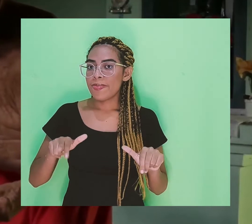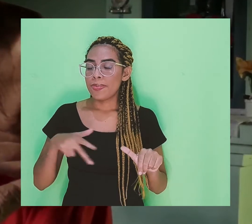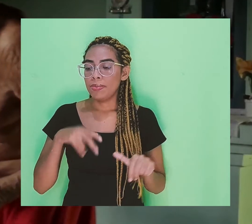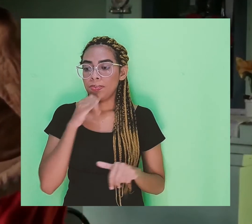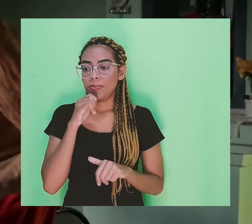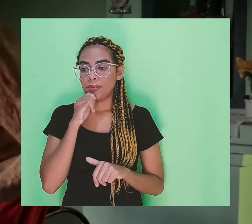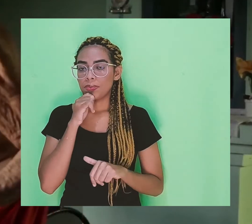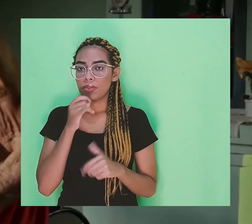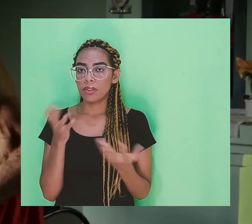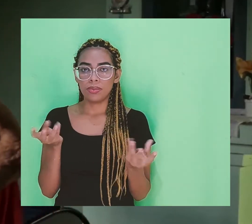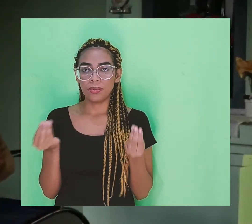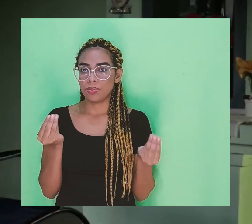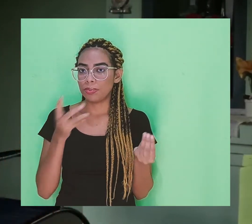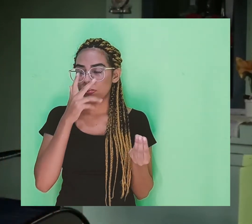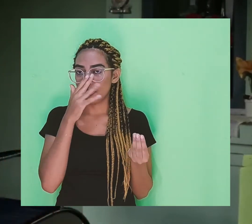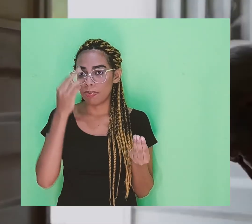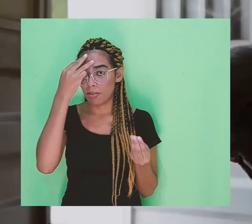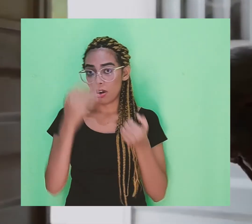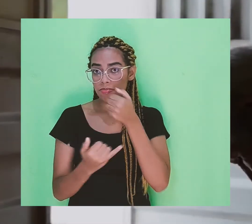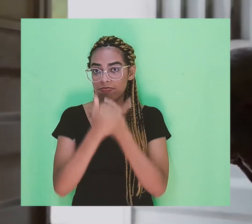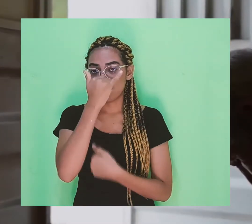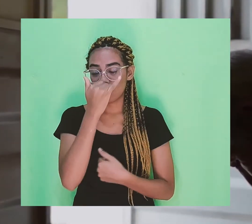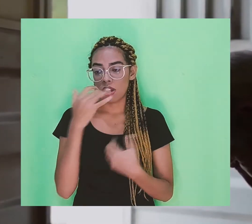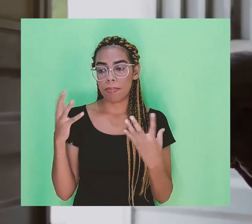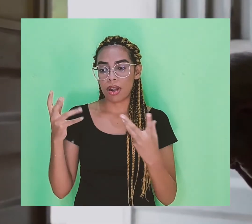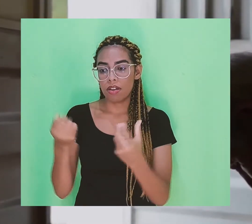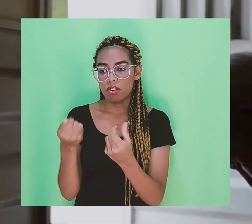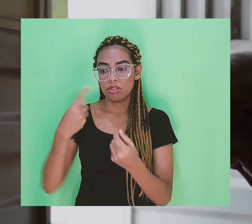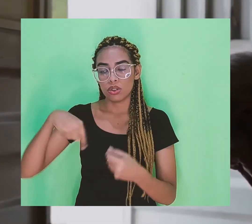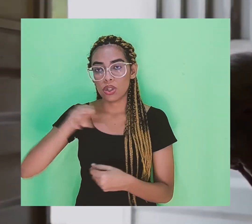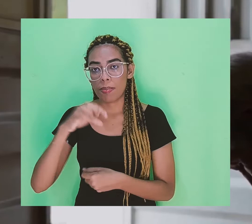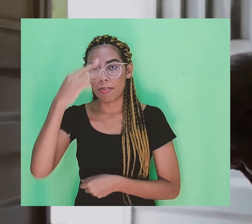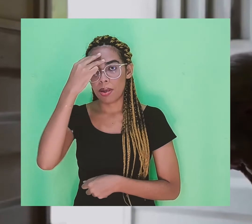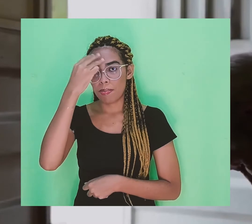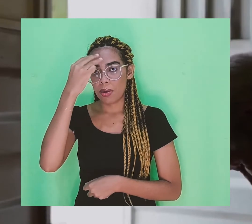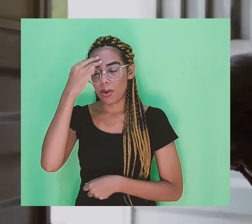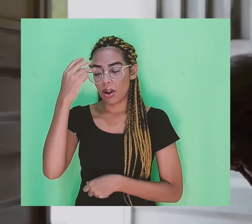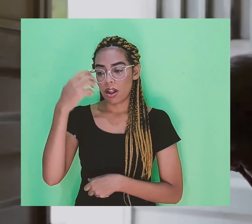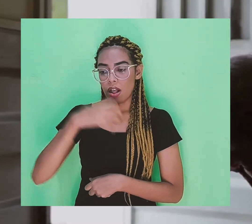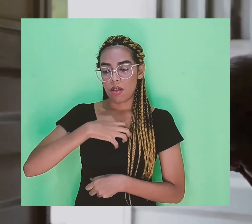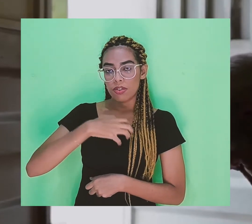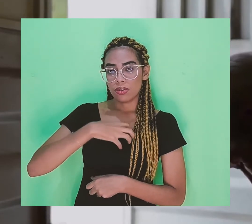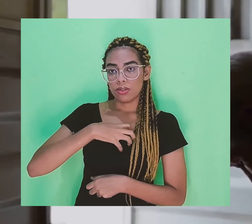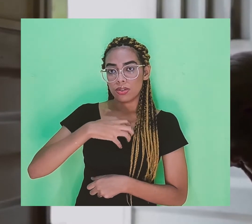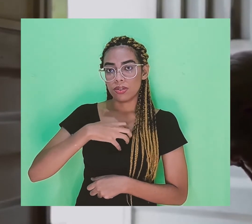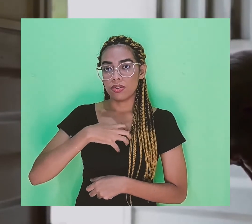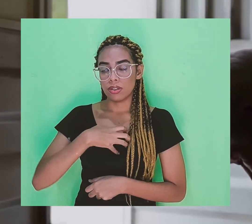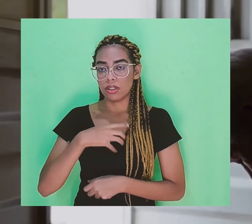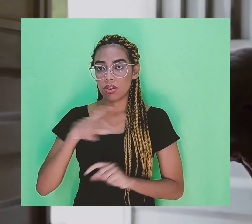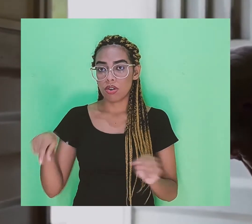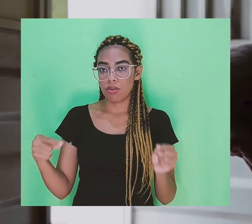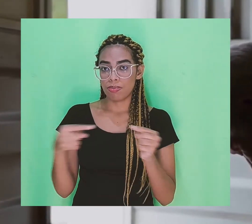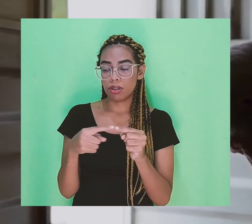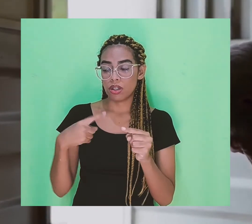assim, a lagoa era bem menor, sabe? Claro que ainda é maravilhoso, mas é isso, a memória da gente, né? A memória afetiva, ela tem muito mais a